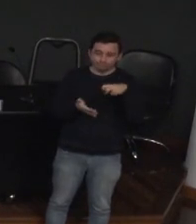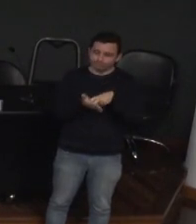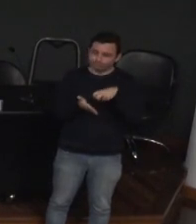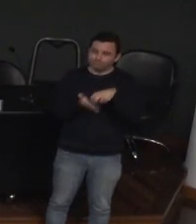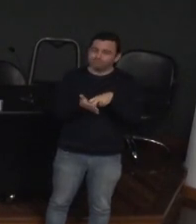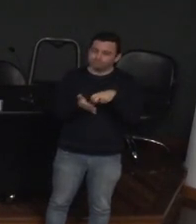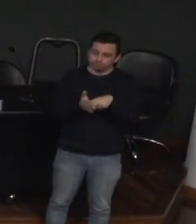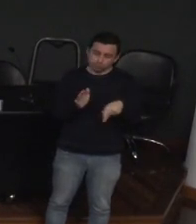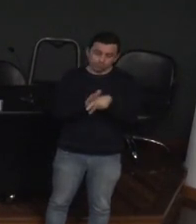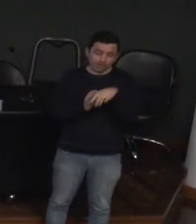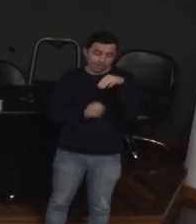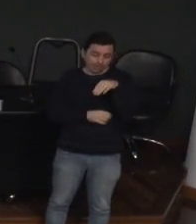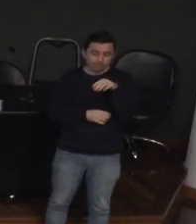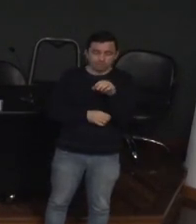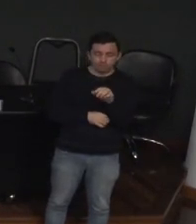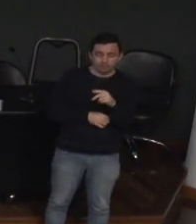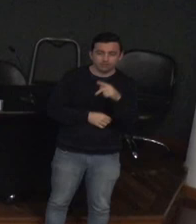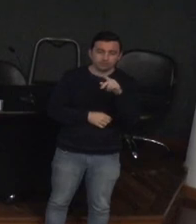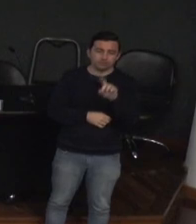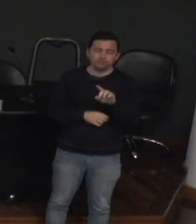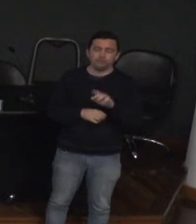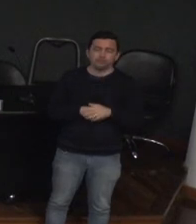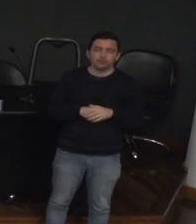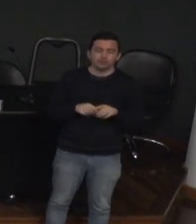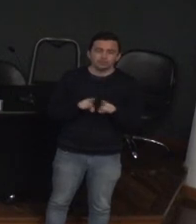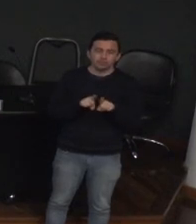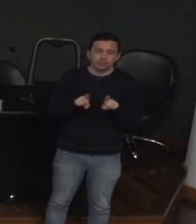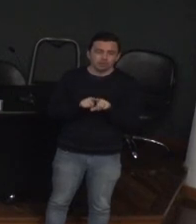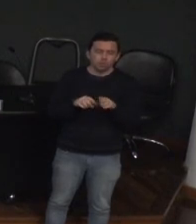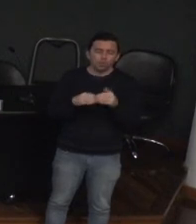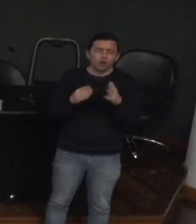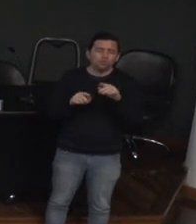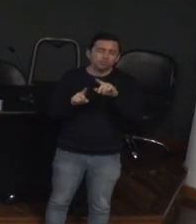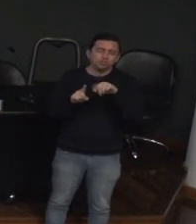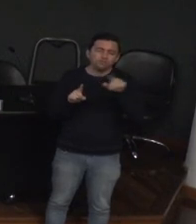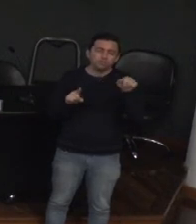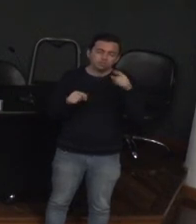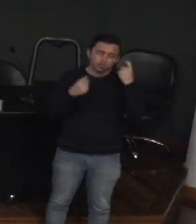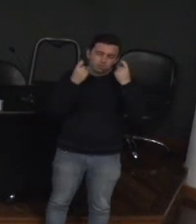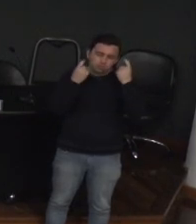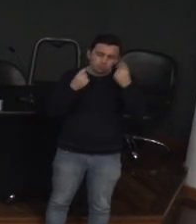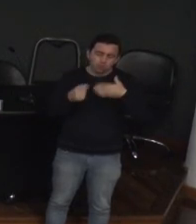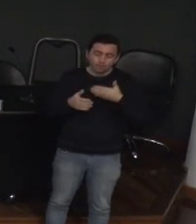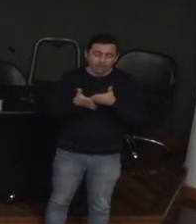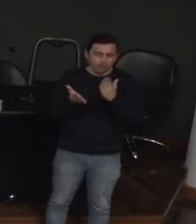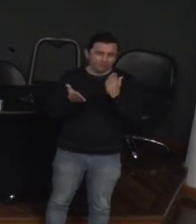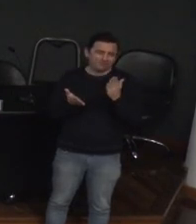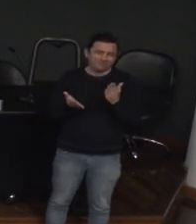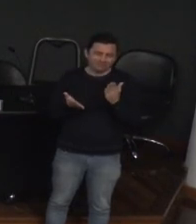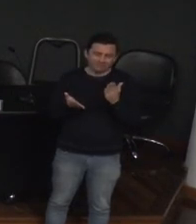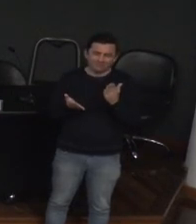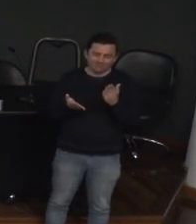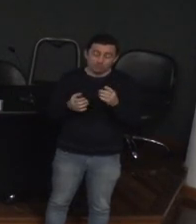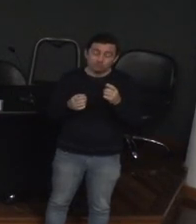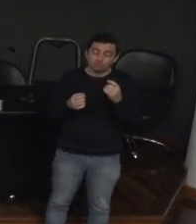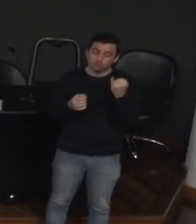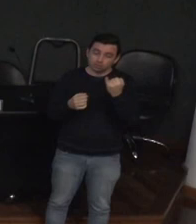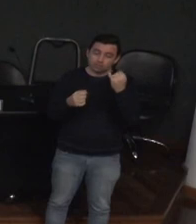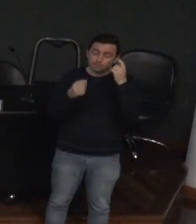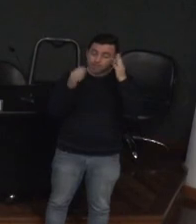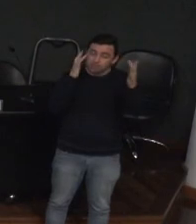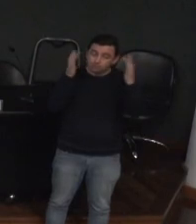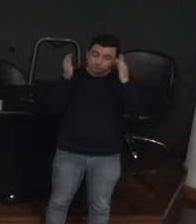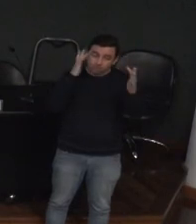administrativa pela NPD. Isso vai determinar qual é o nível de impacto e de preocupação que eu tenho. Então, por isso que é importante você pensar em